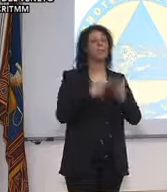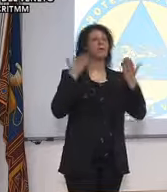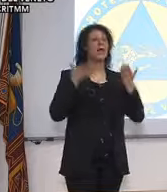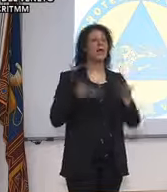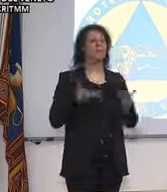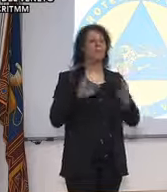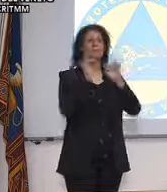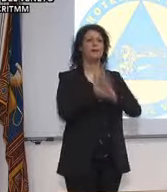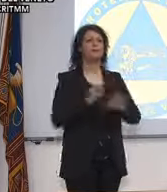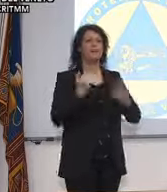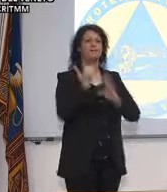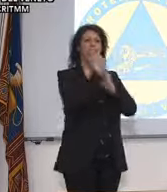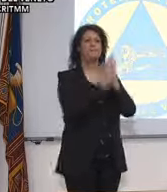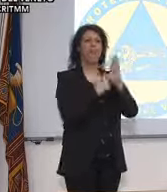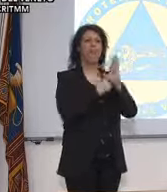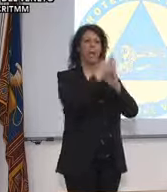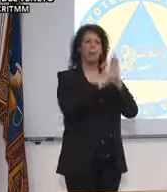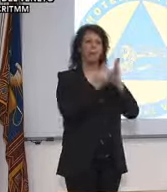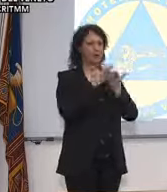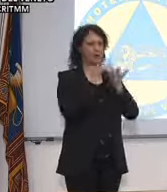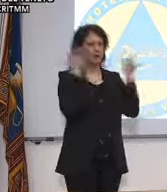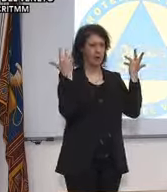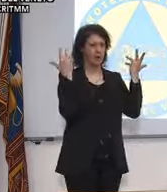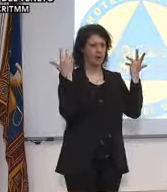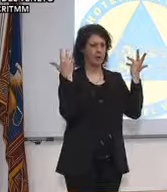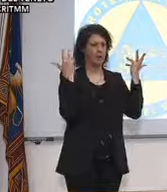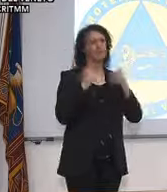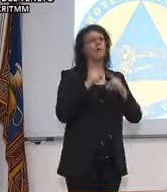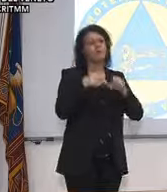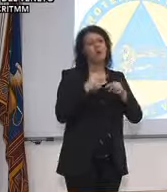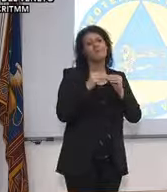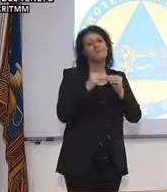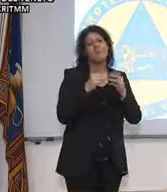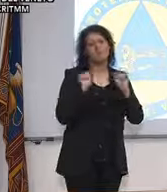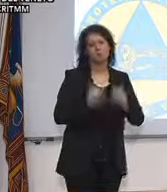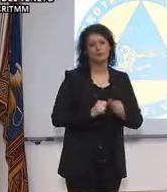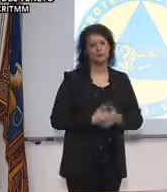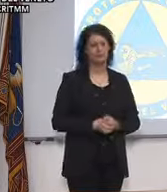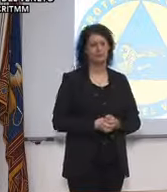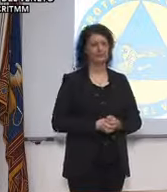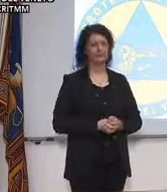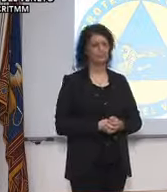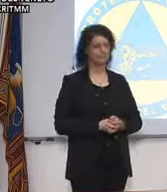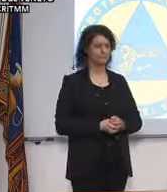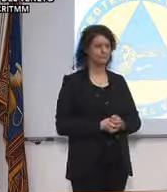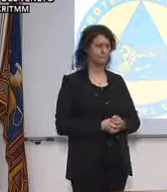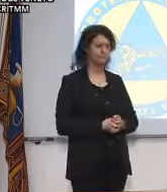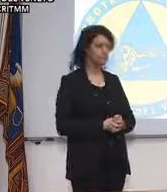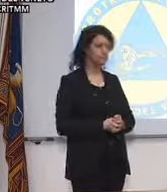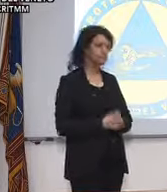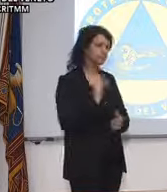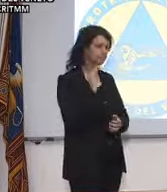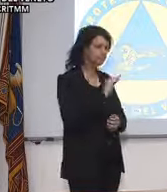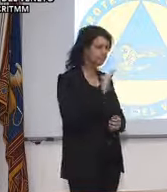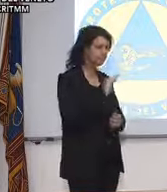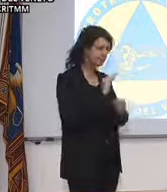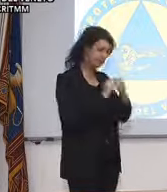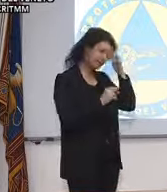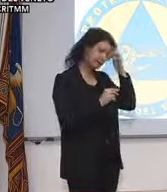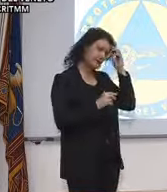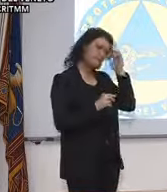ben definito, capire fino a dove ci possiamo spingere e poi fare una valutazione al riguardo. Grazie. Assessore, ieri aveva annunciato i dati sulle case